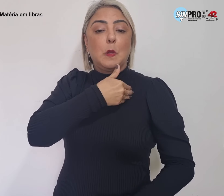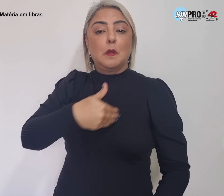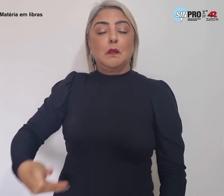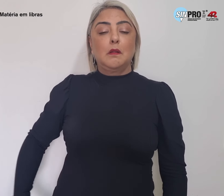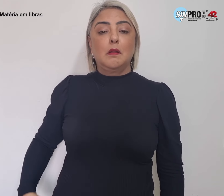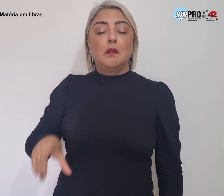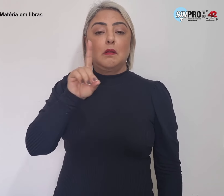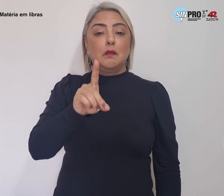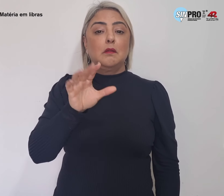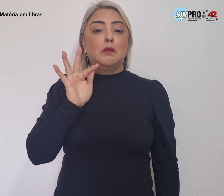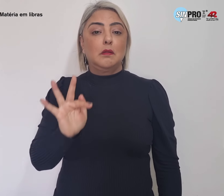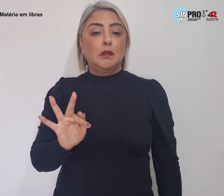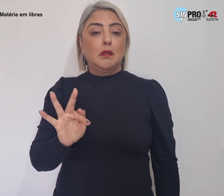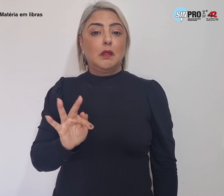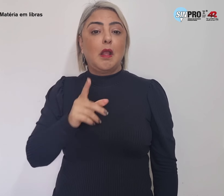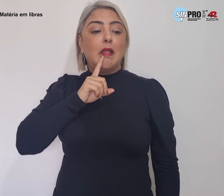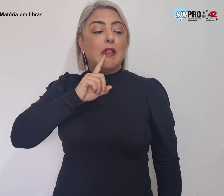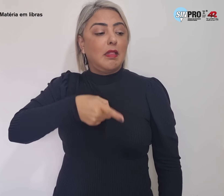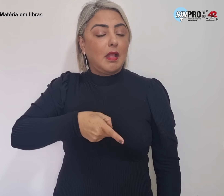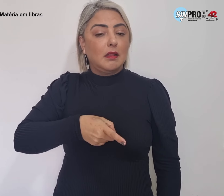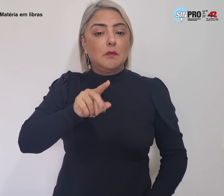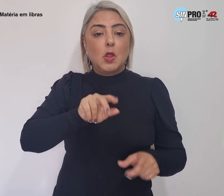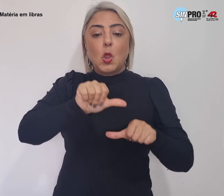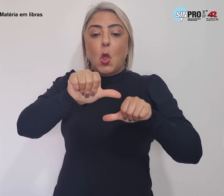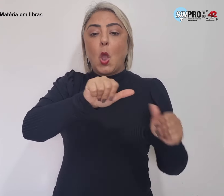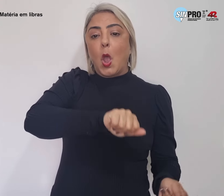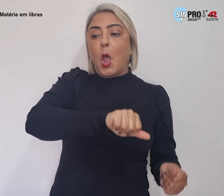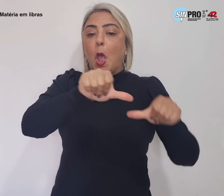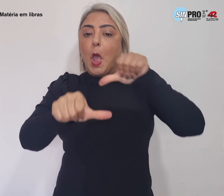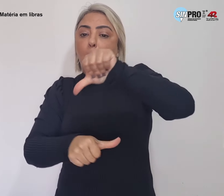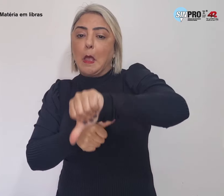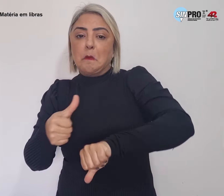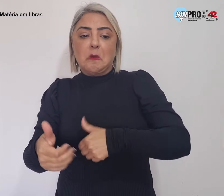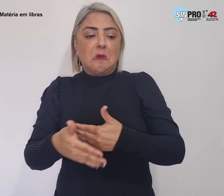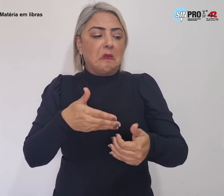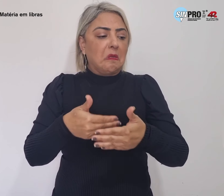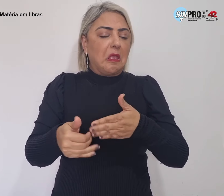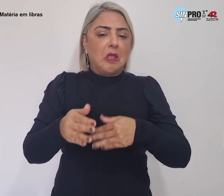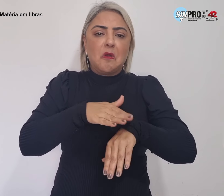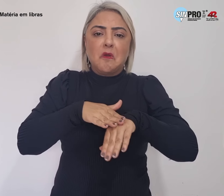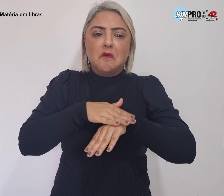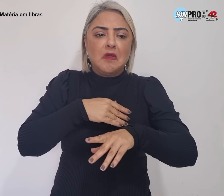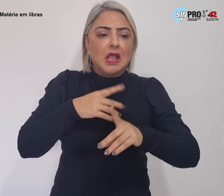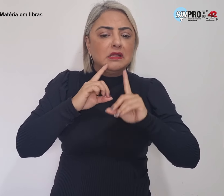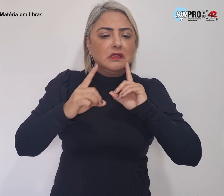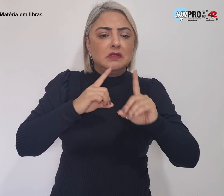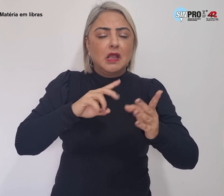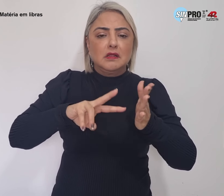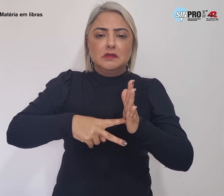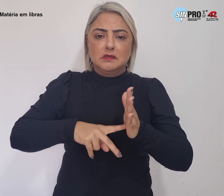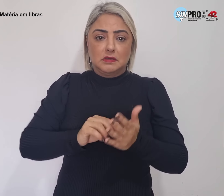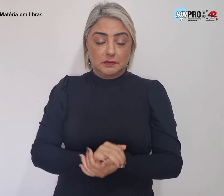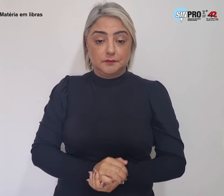que determinou a mudança sem qualquer diálogo com o sindicato. Durante a campanha,